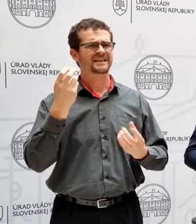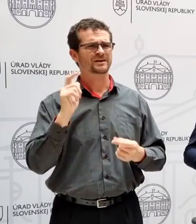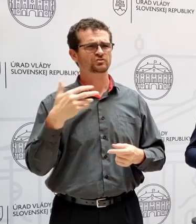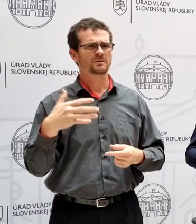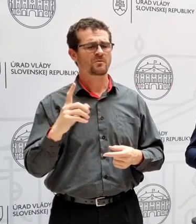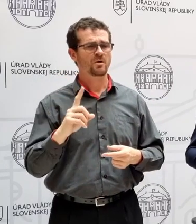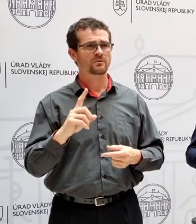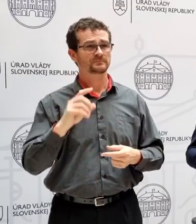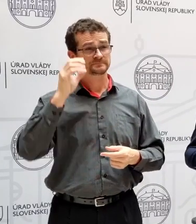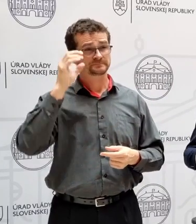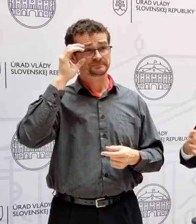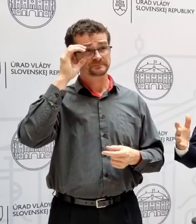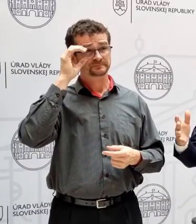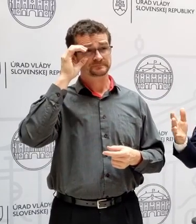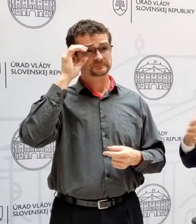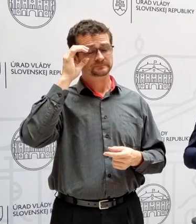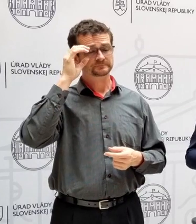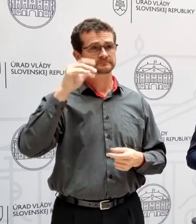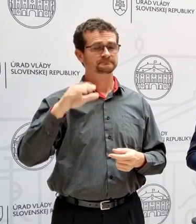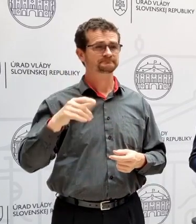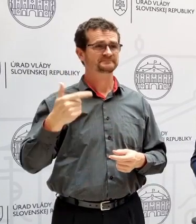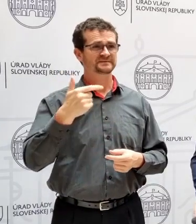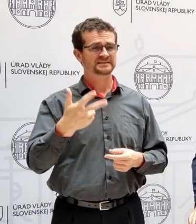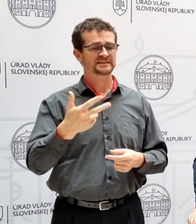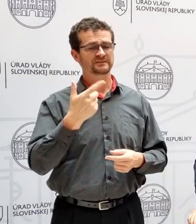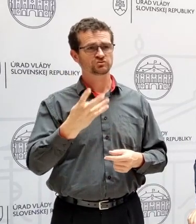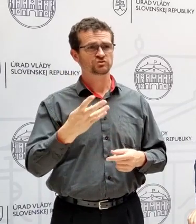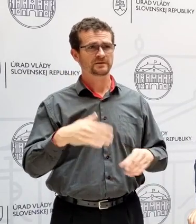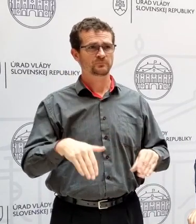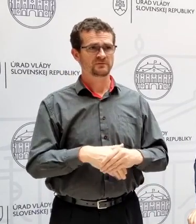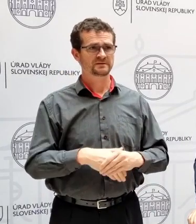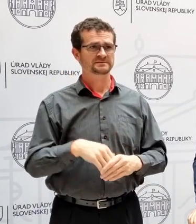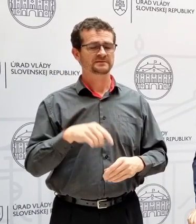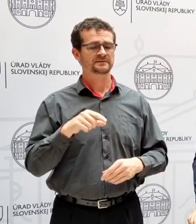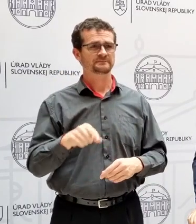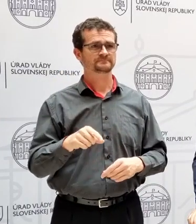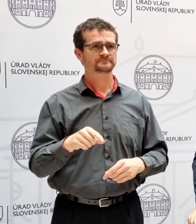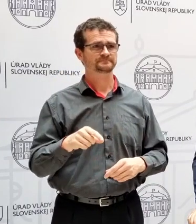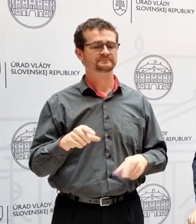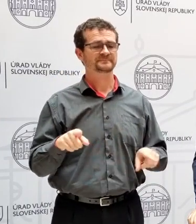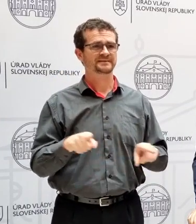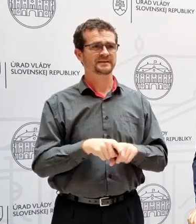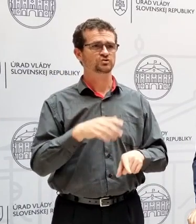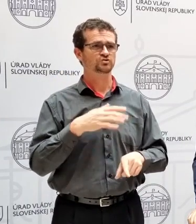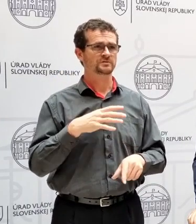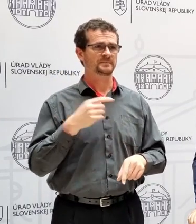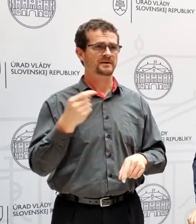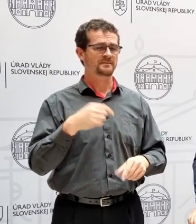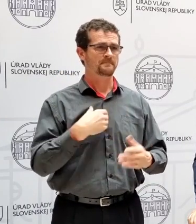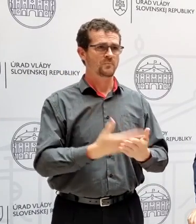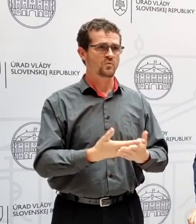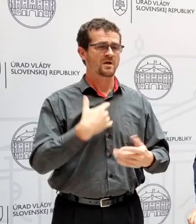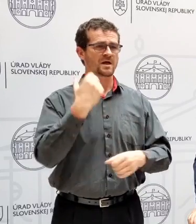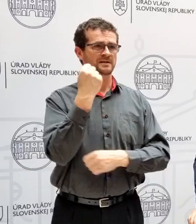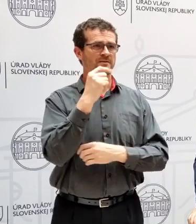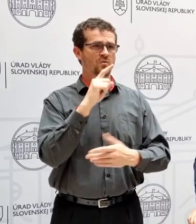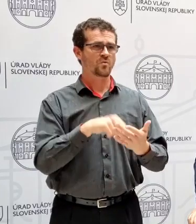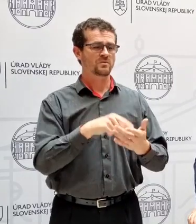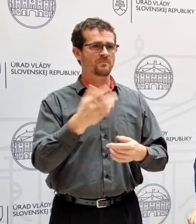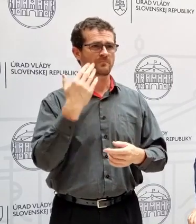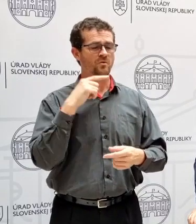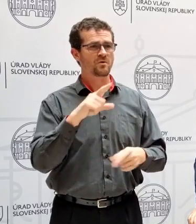neboli. Čiže je tam ešte asi približne 23-24 profesí, pre ktorých takisto chceme prísť s ponukou. Základná otázka bola